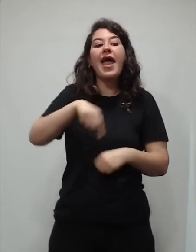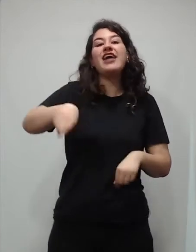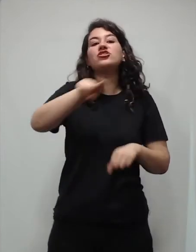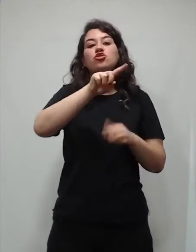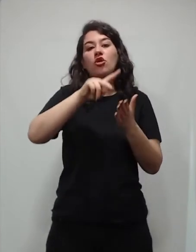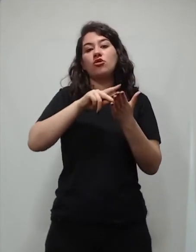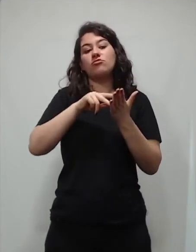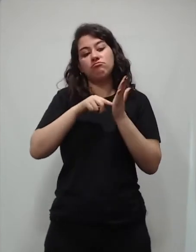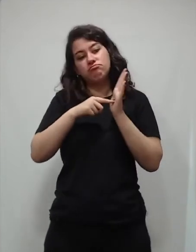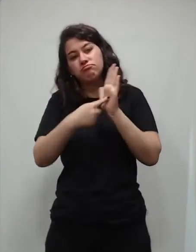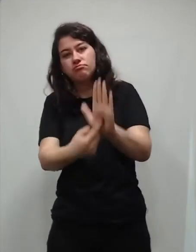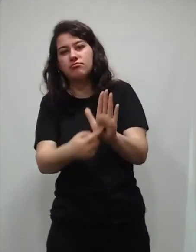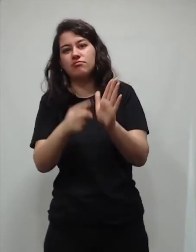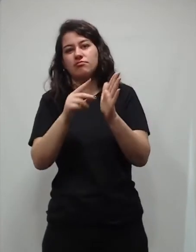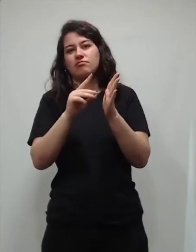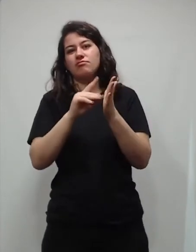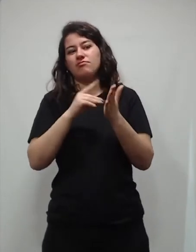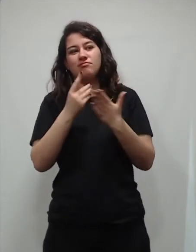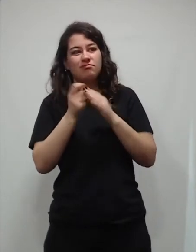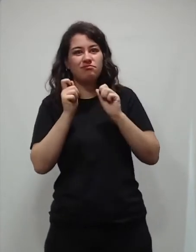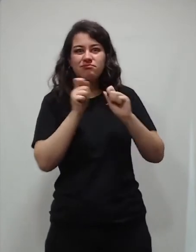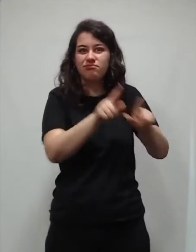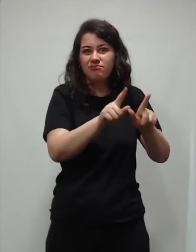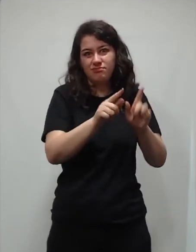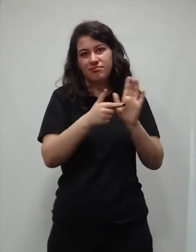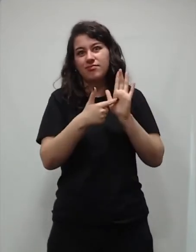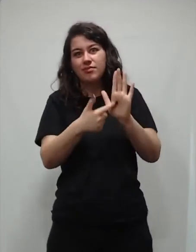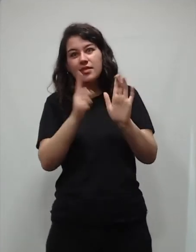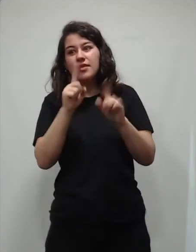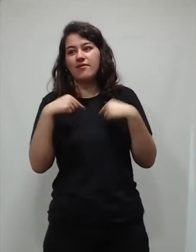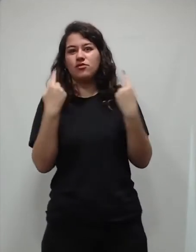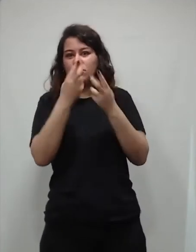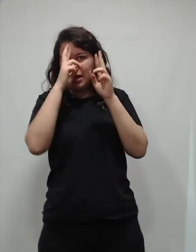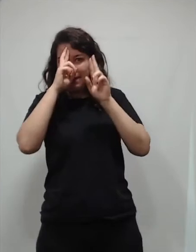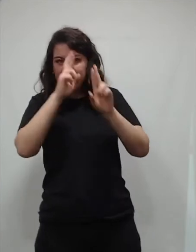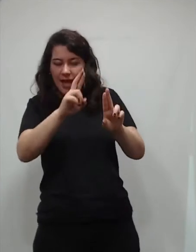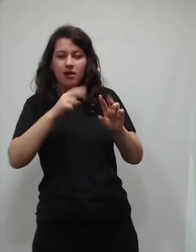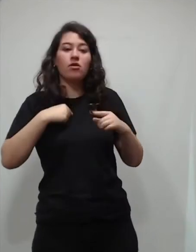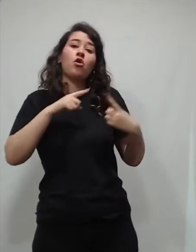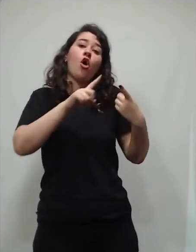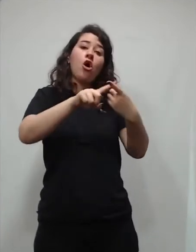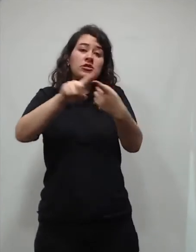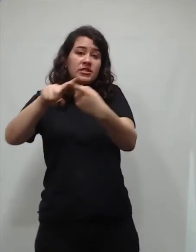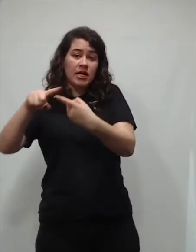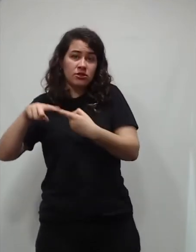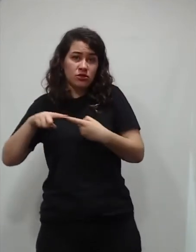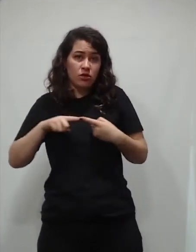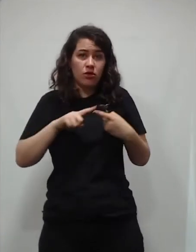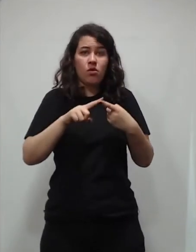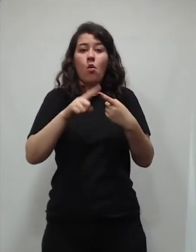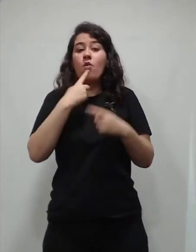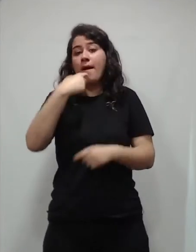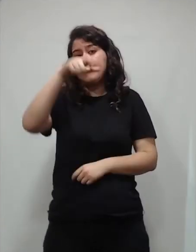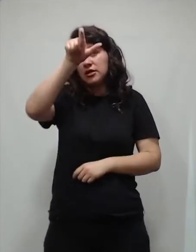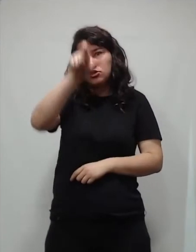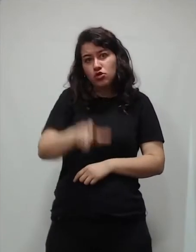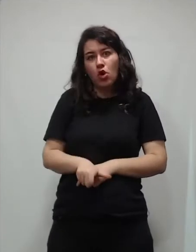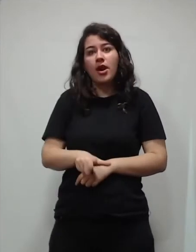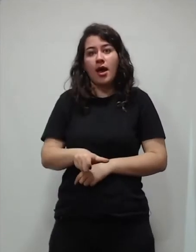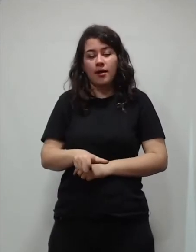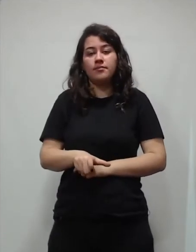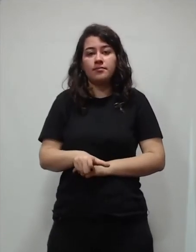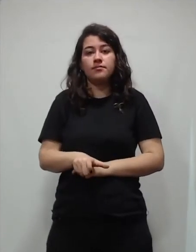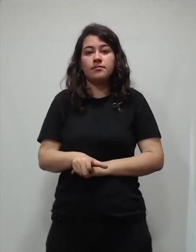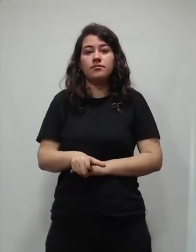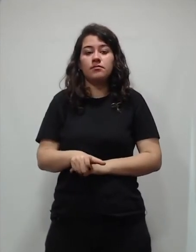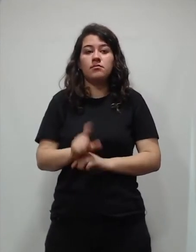definen, como allí se definen, ¿tá? Y el consenso es que para que una persona se sitúe en